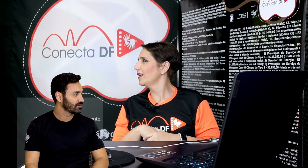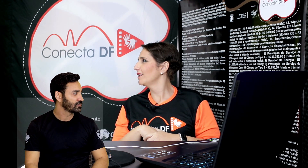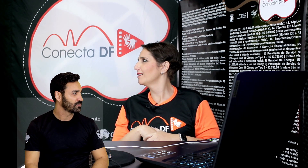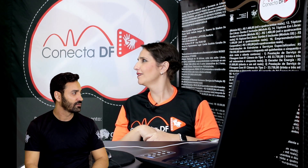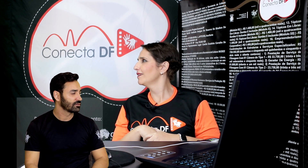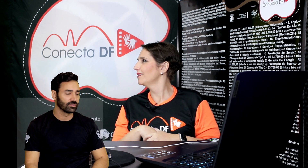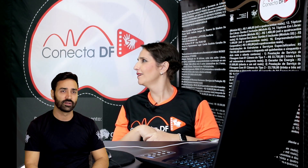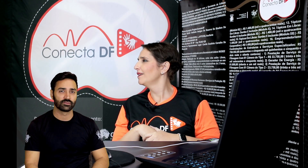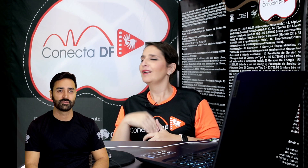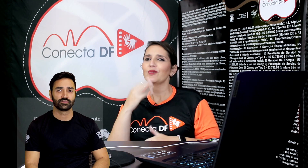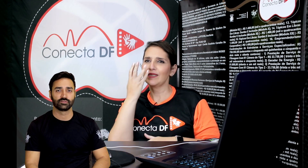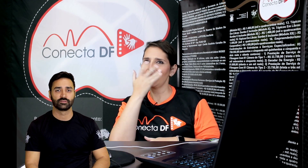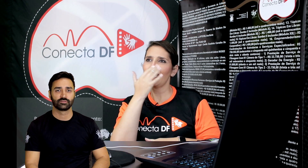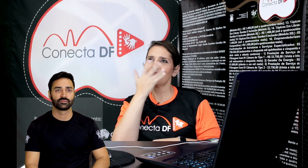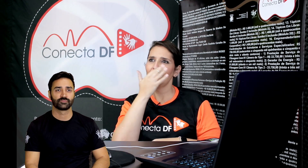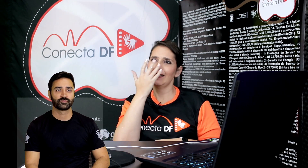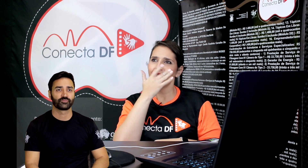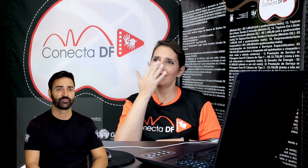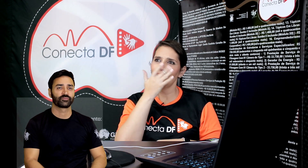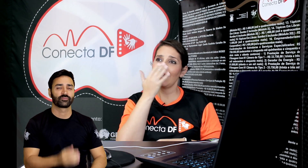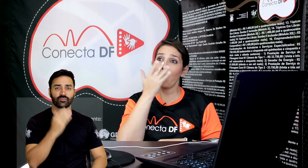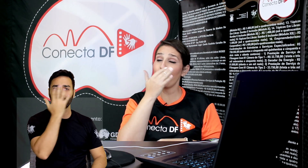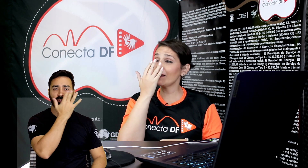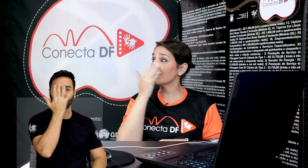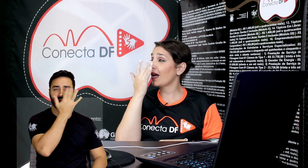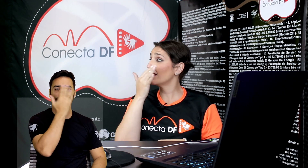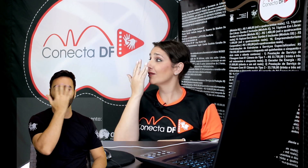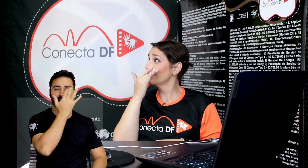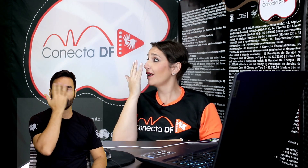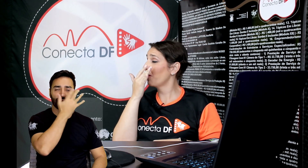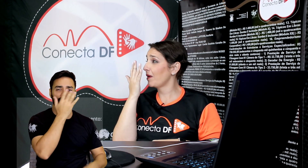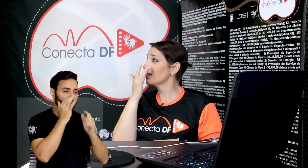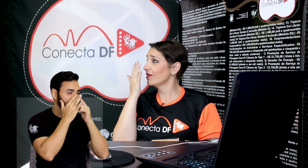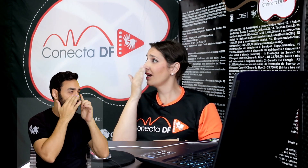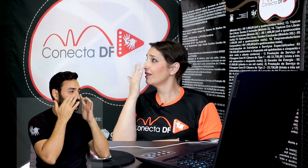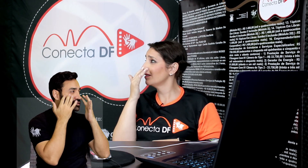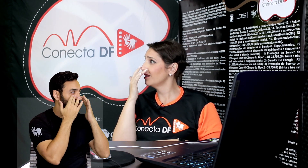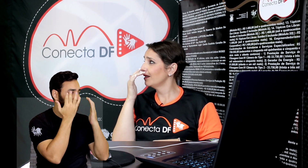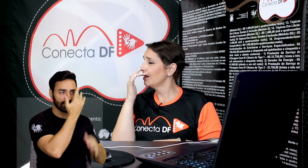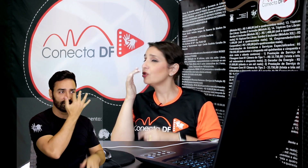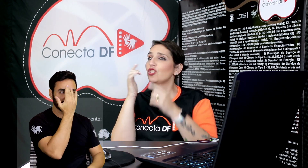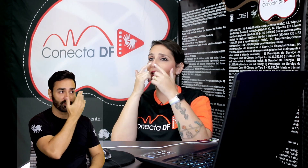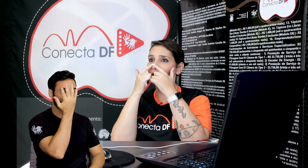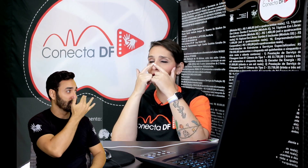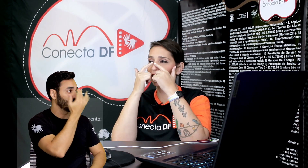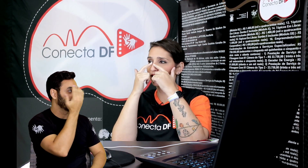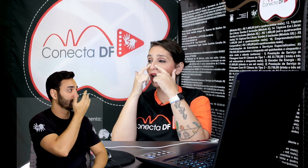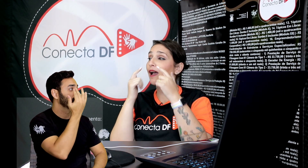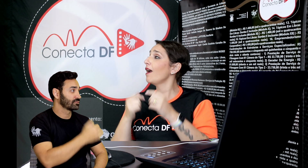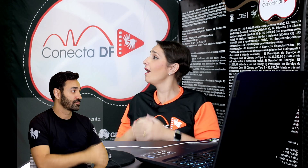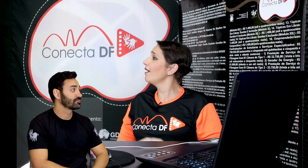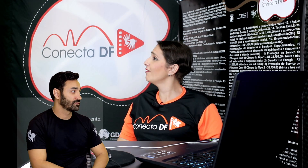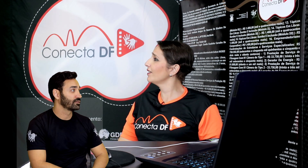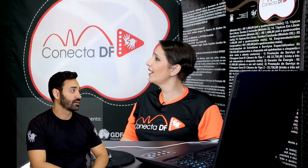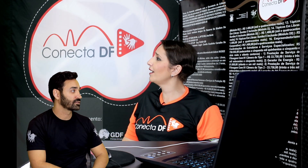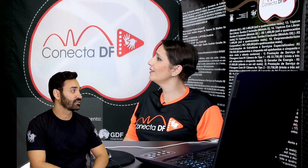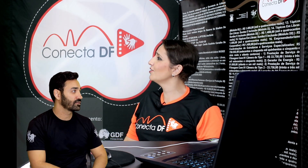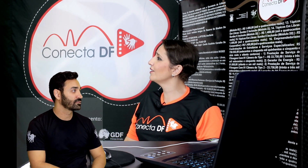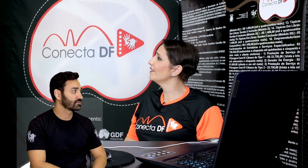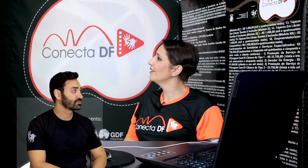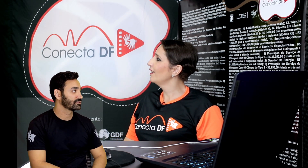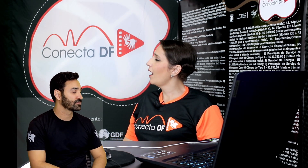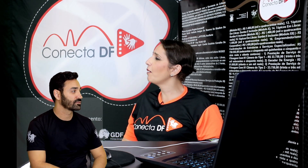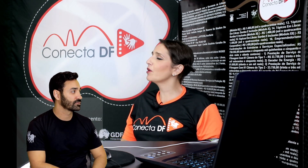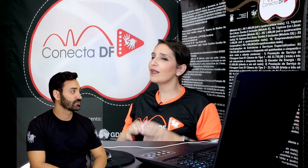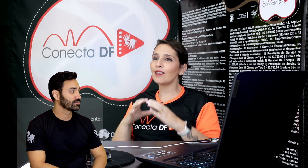faço ideia. Eu sei que é aqui. E é o mais usado. É o mais usado. Tinha, ela tinha. Ah, é